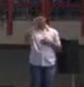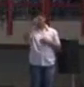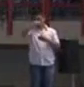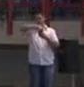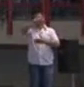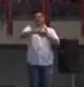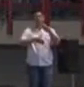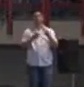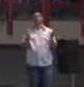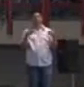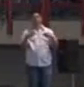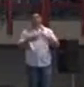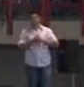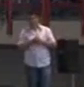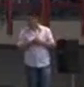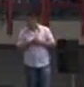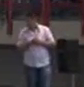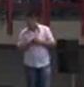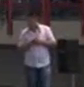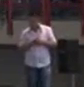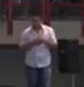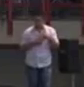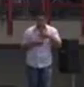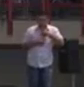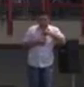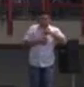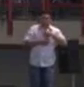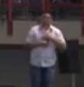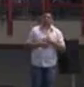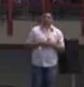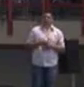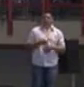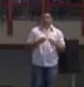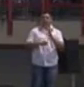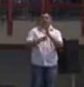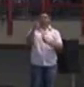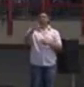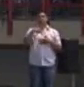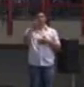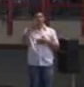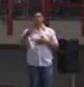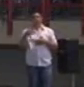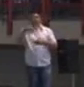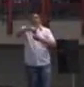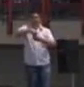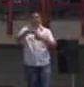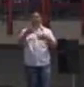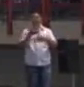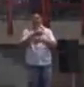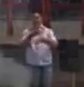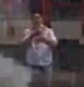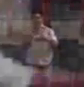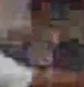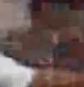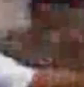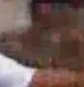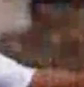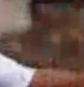certo? Então vamos acompanhar aí comigo. Primeira coisa que a gente vai ver. Vocês já viram aí na cidade essa imagem, não